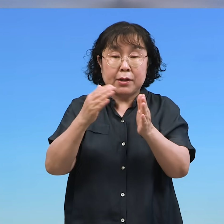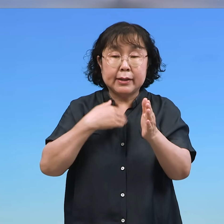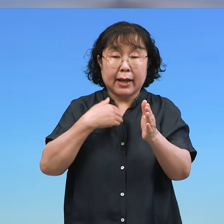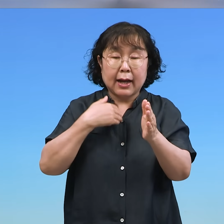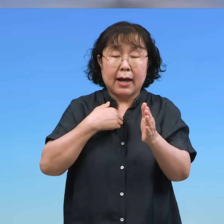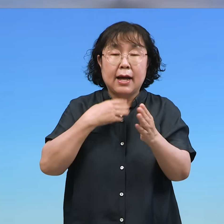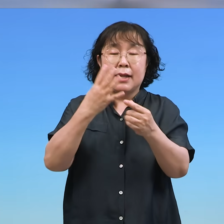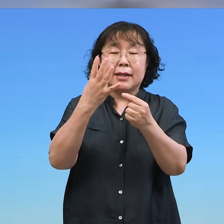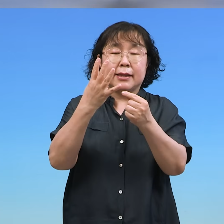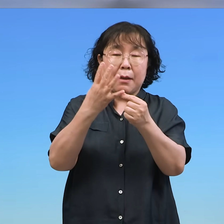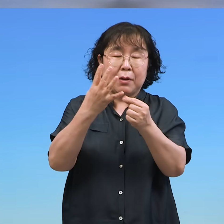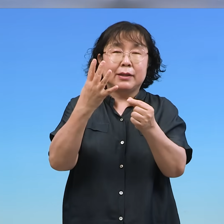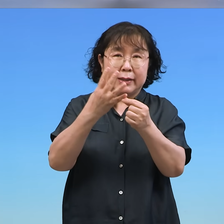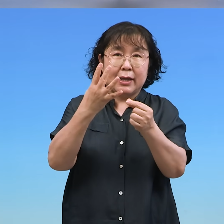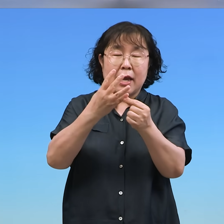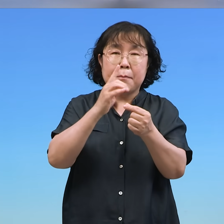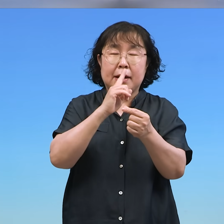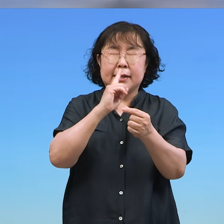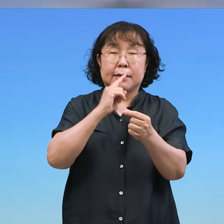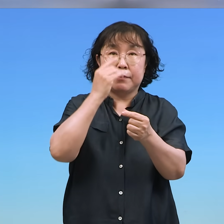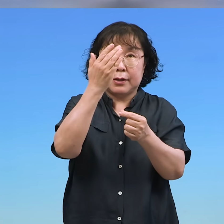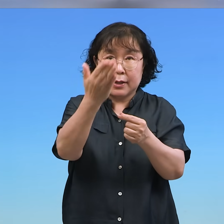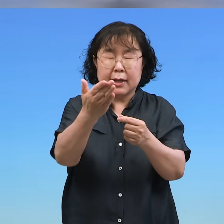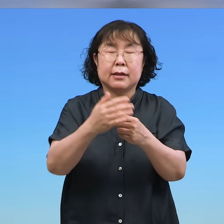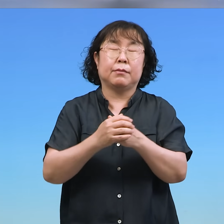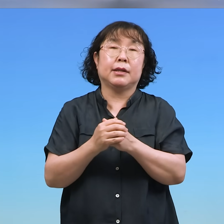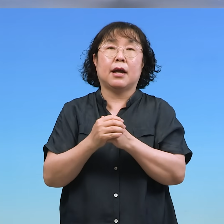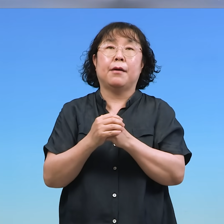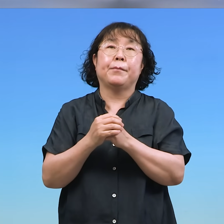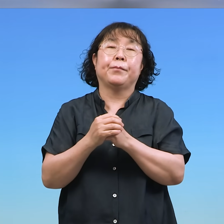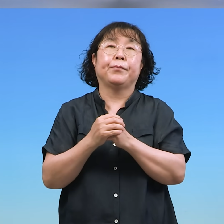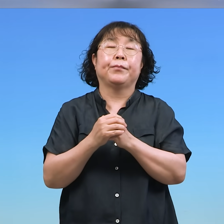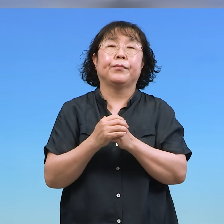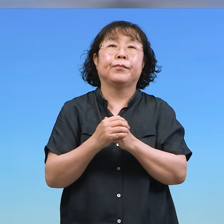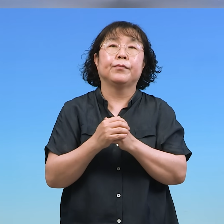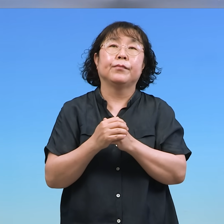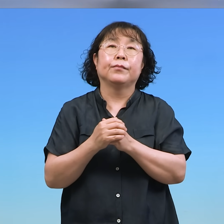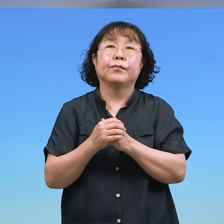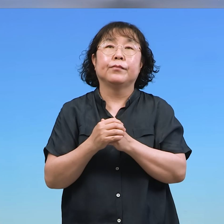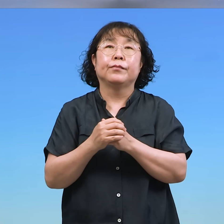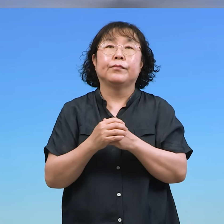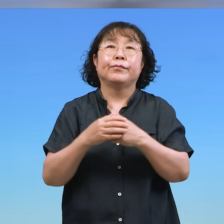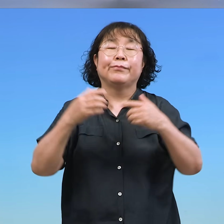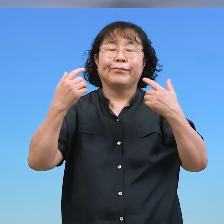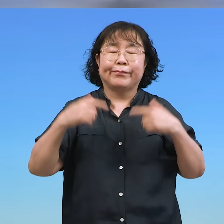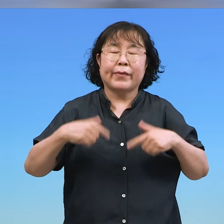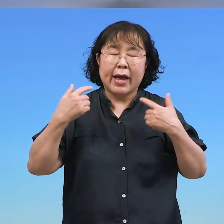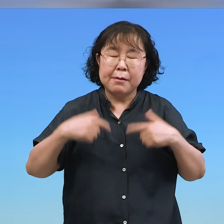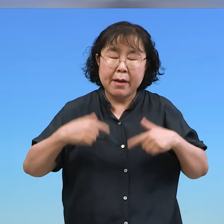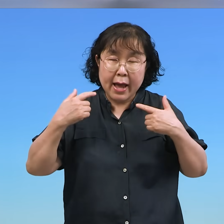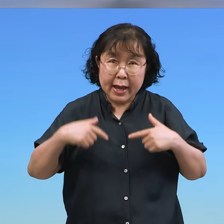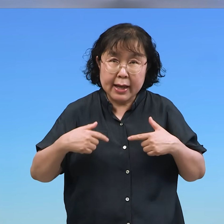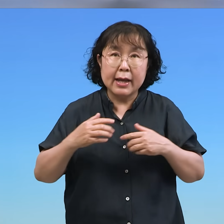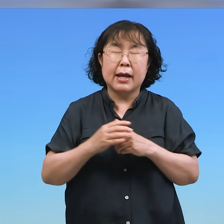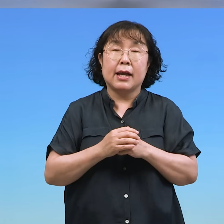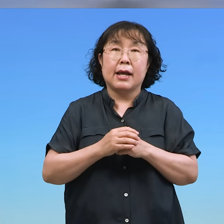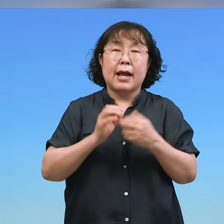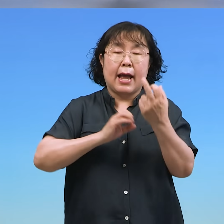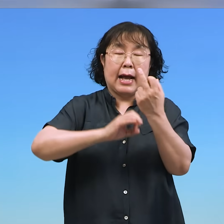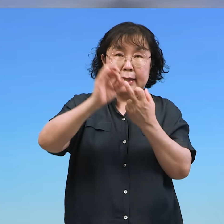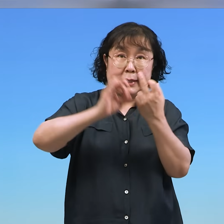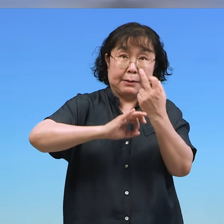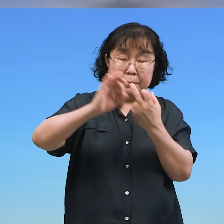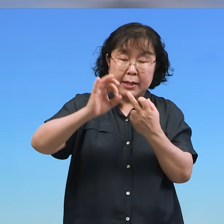돼요. 매일매일 아침에 여러분 발등에 등불을 비춰주시는